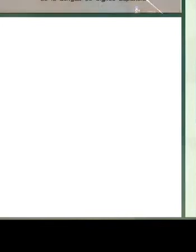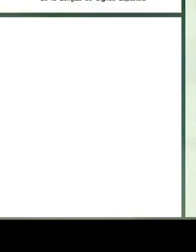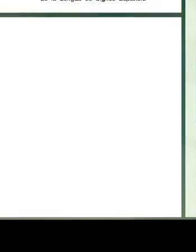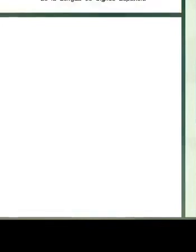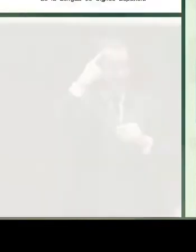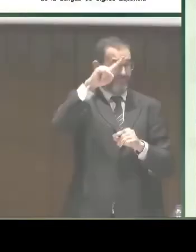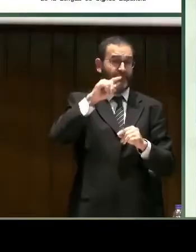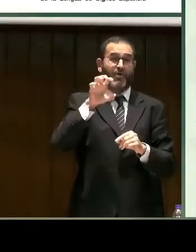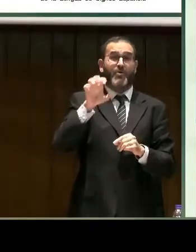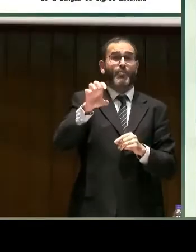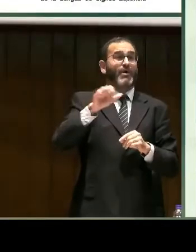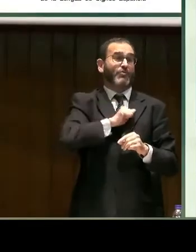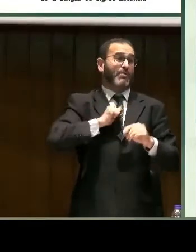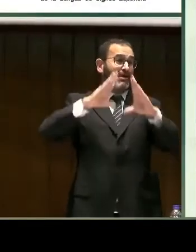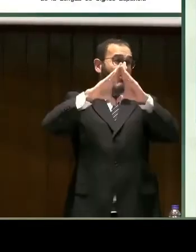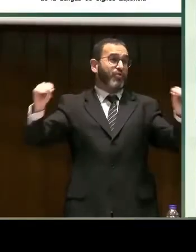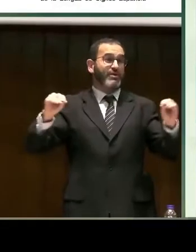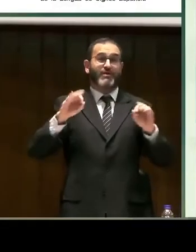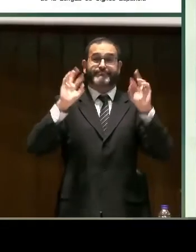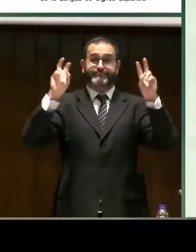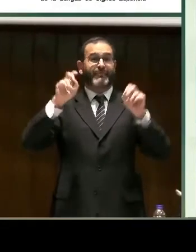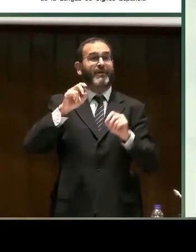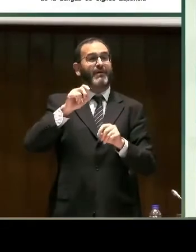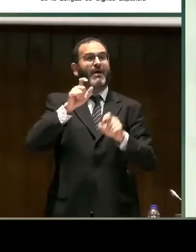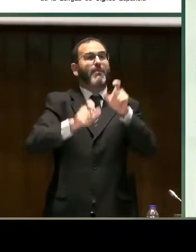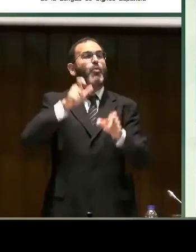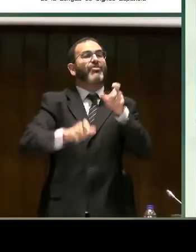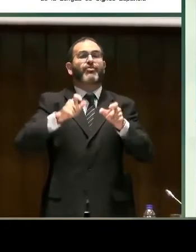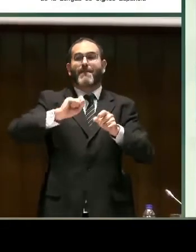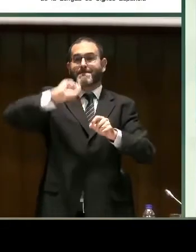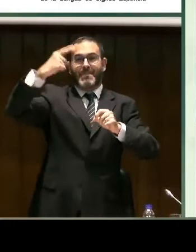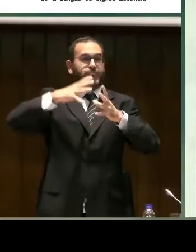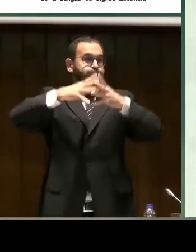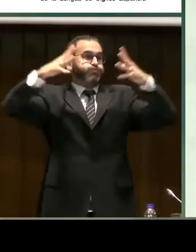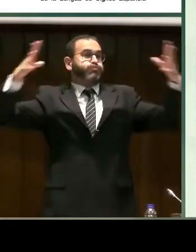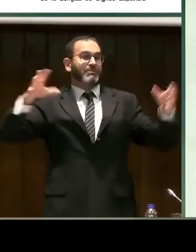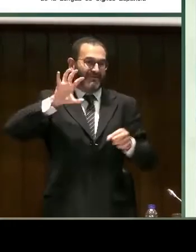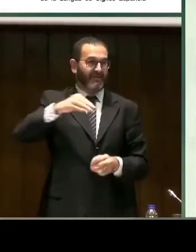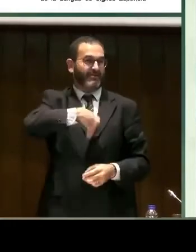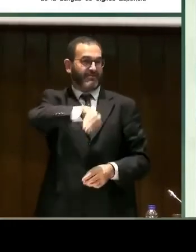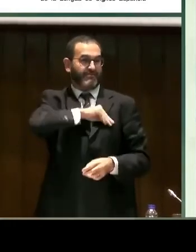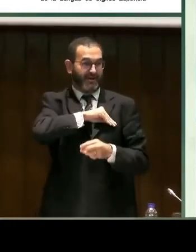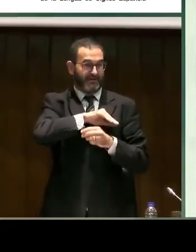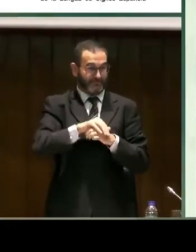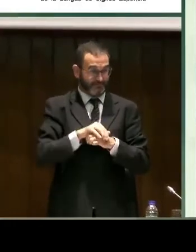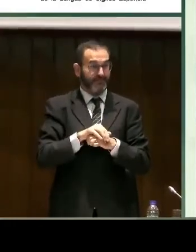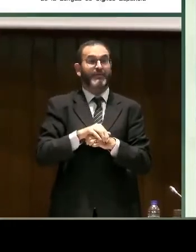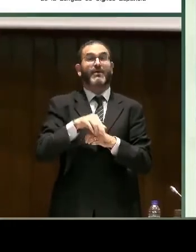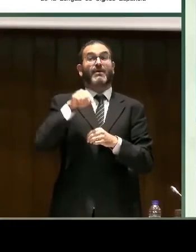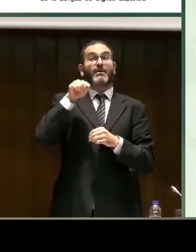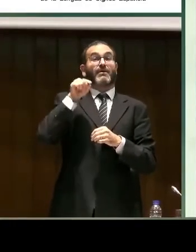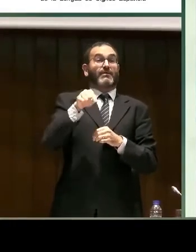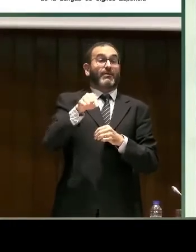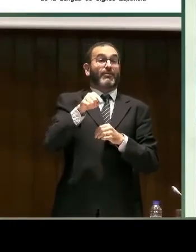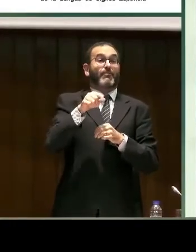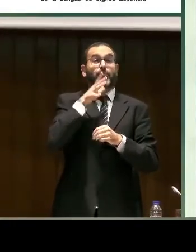voy a dar un enfoque circunscrito al territorio andaluz, ya que, bueno,